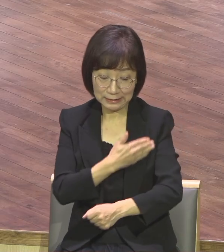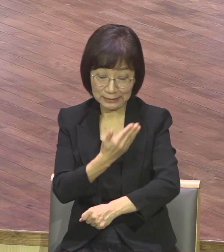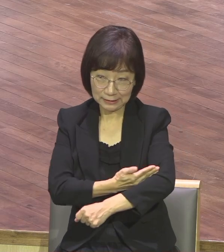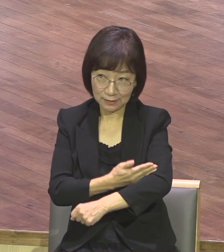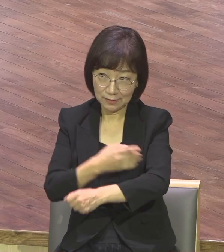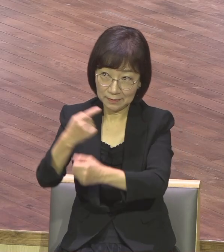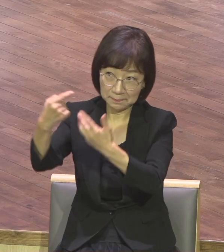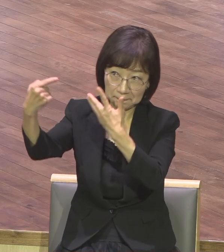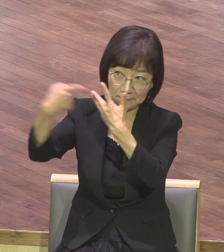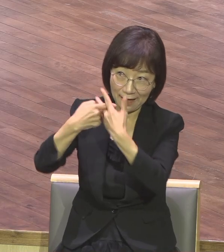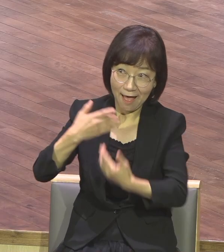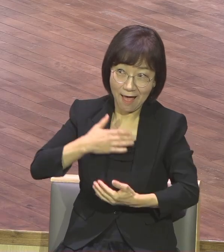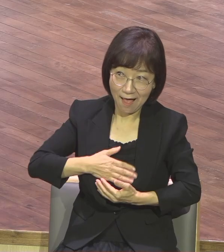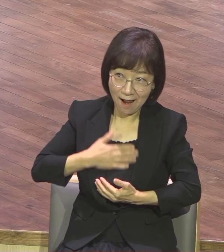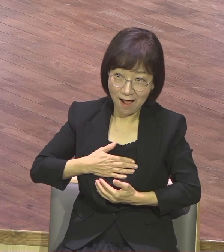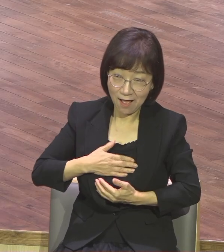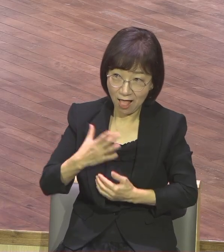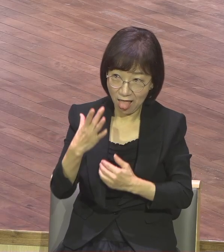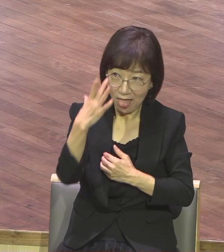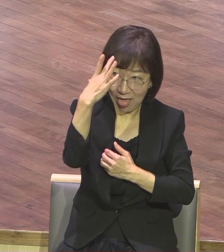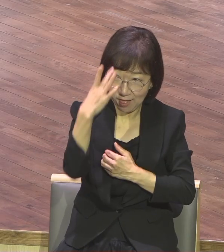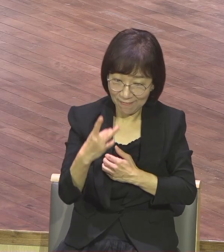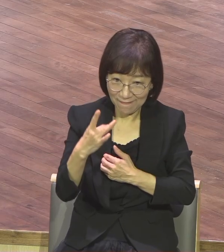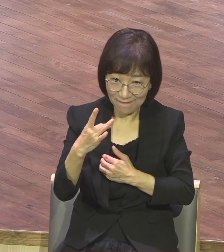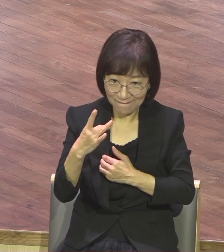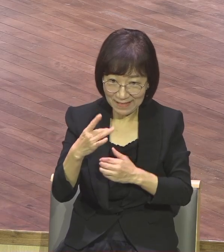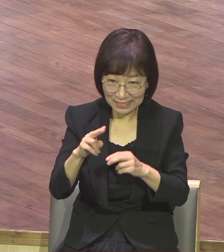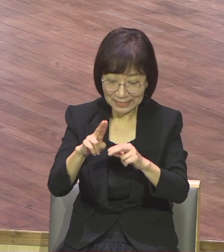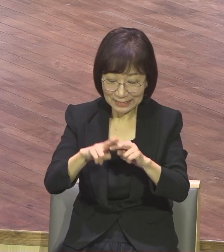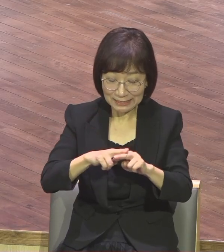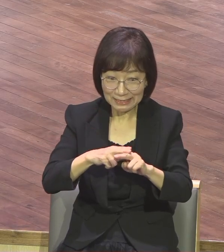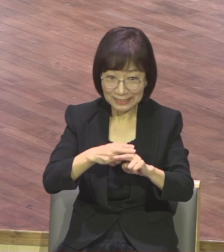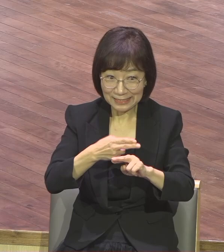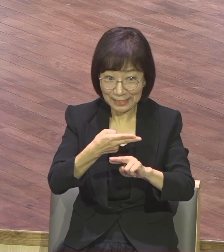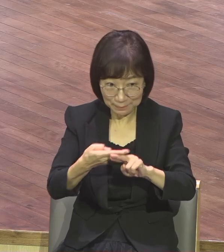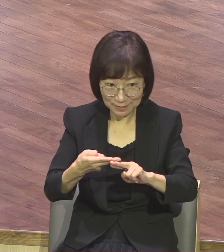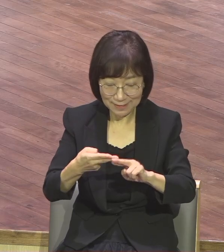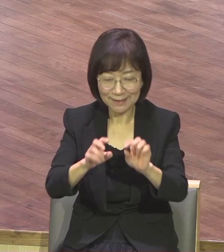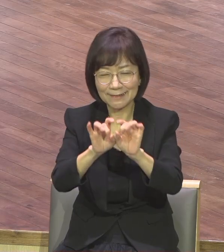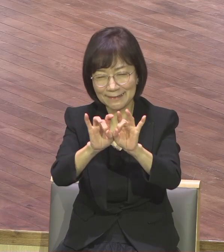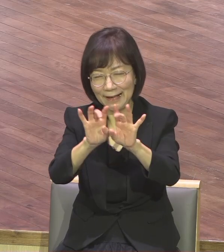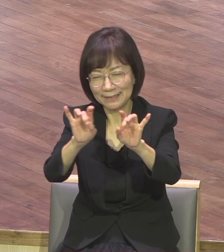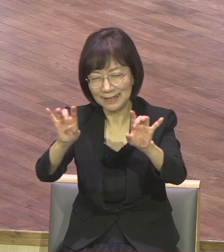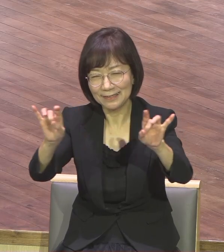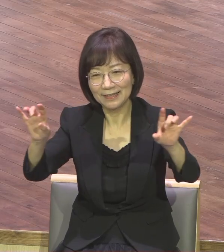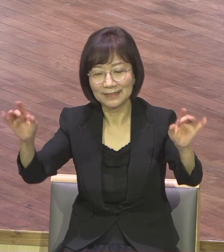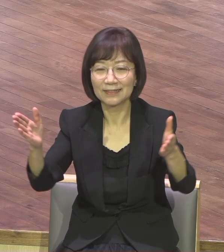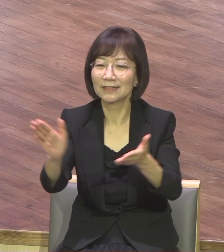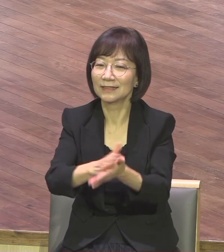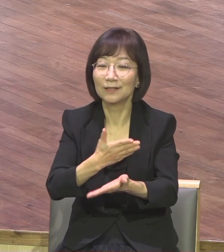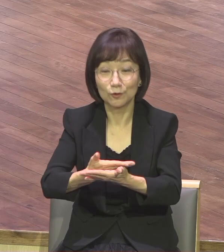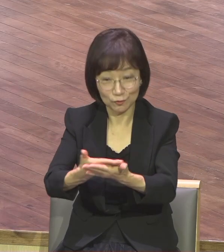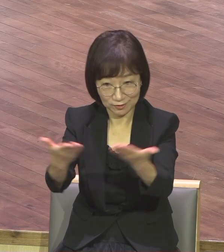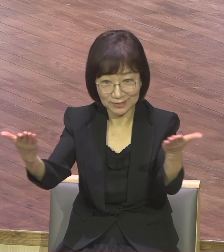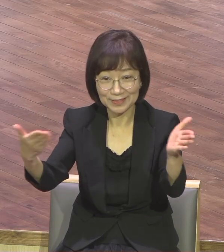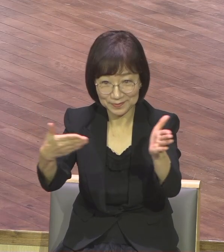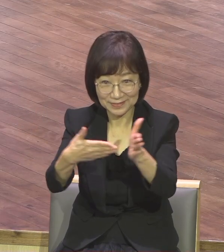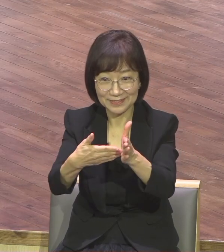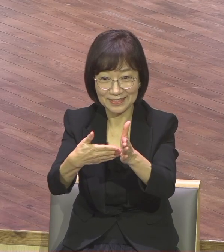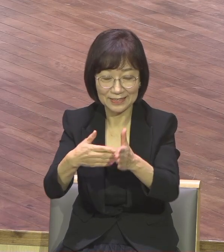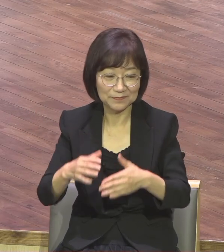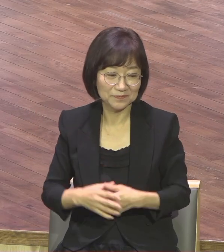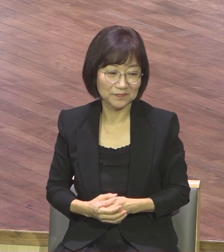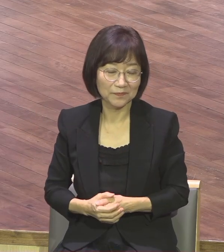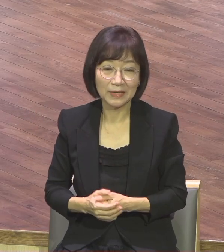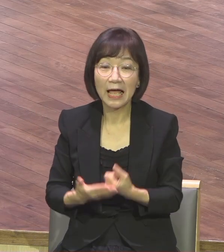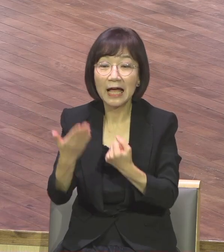거기에 적합하게 그렇게 은사를 각자에게 다 주셨다라는 말씀이에요. 특별히 은사는 각 사람에게